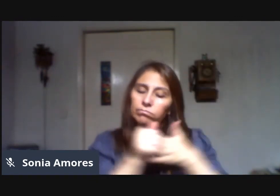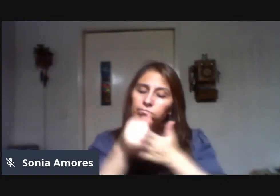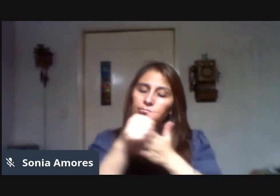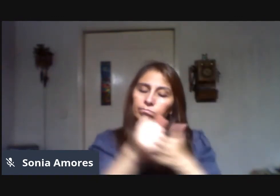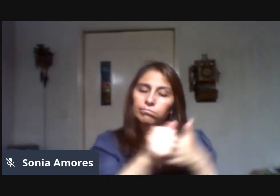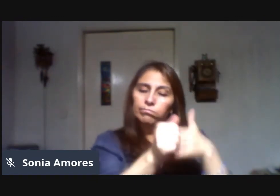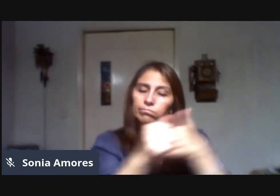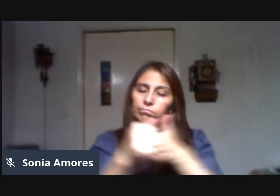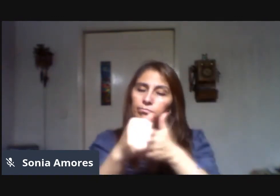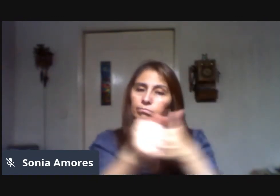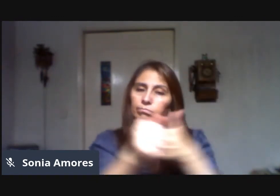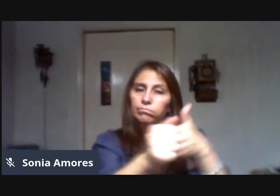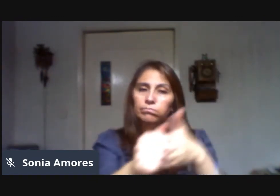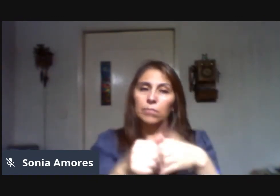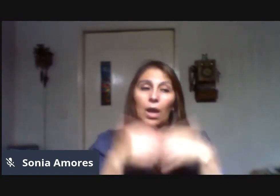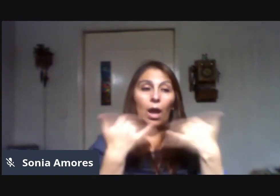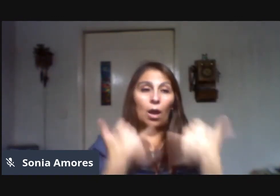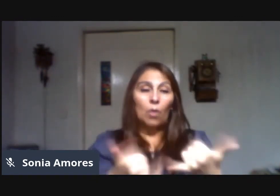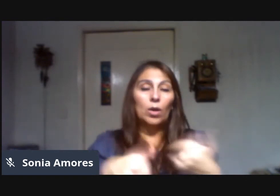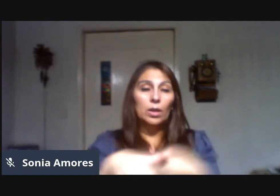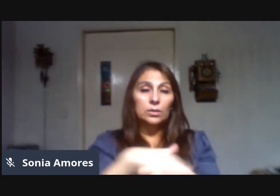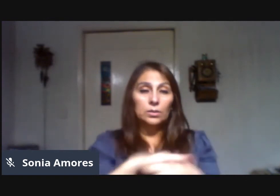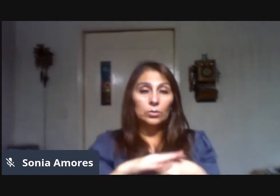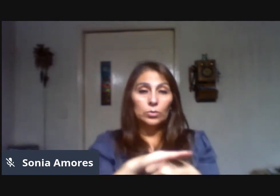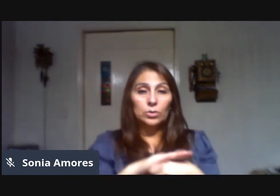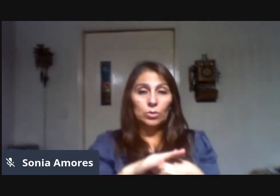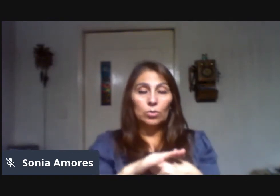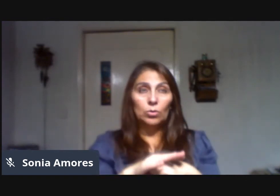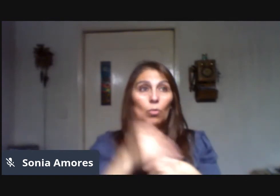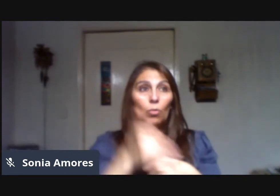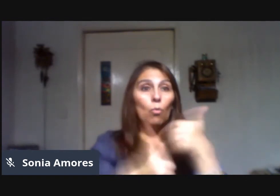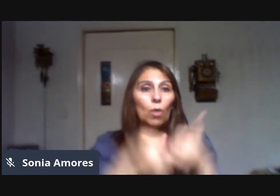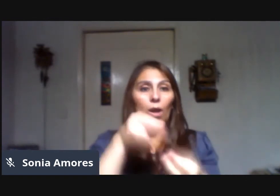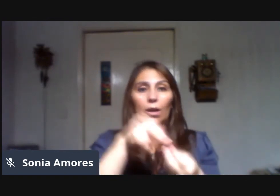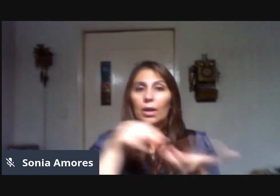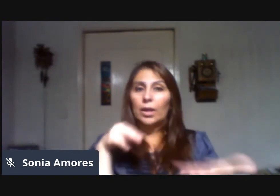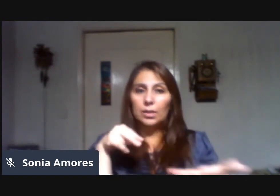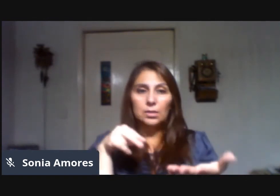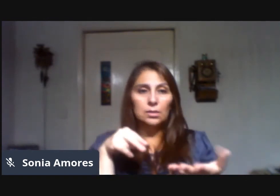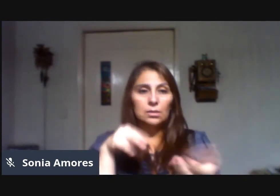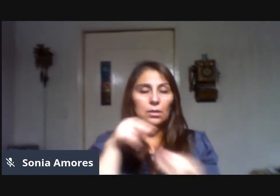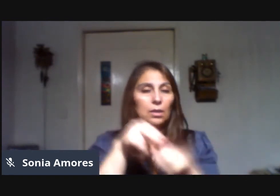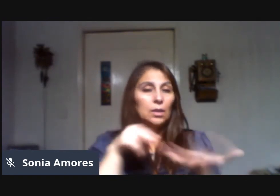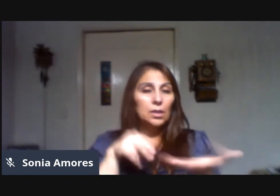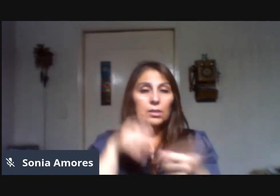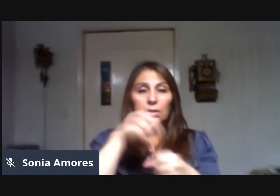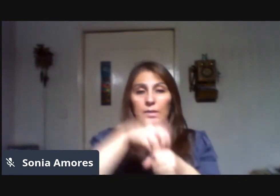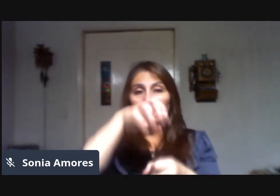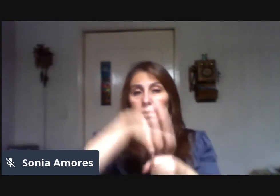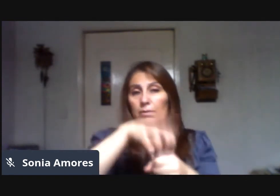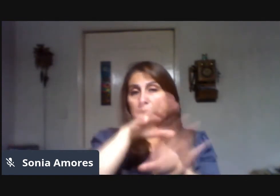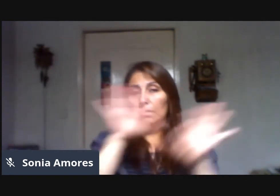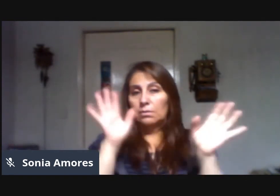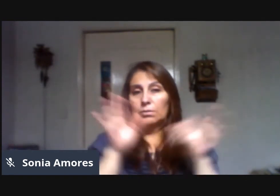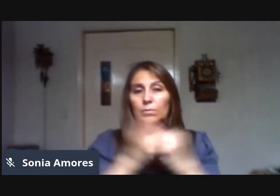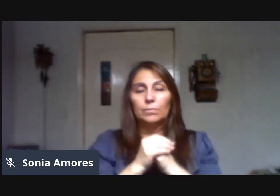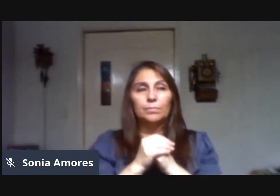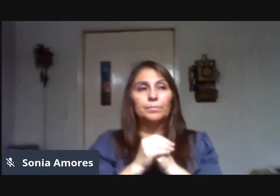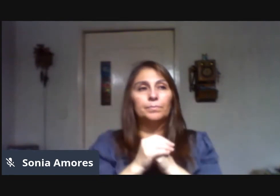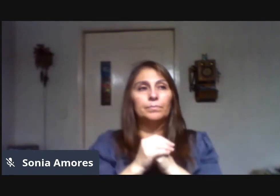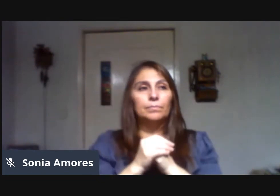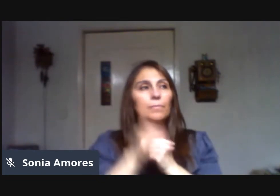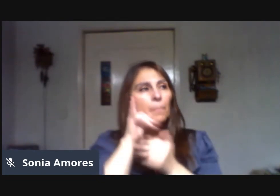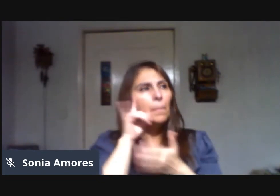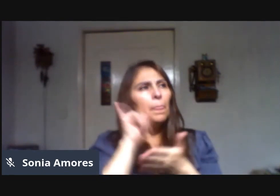al estado actual de cosas, y es esta crisis de civilización. Yo creo que algunos